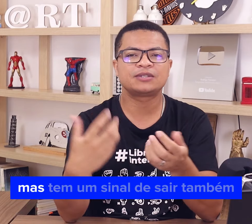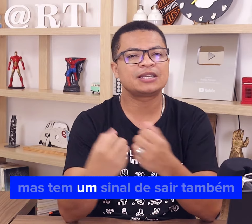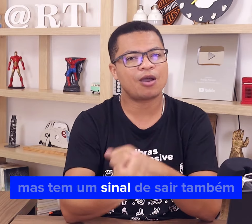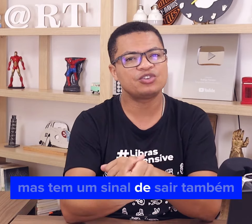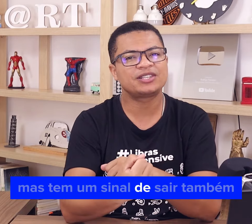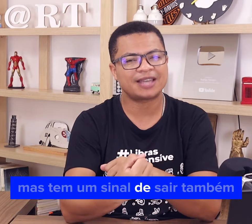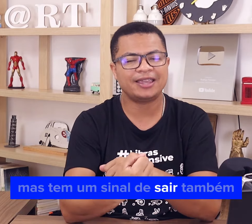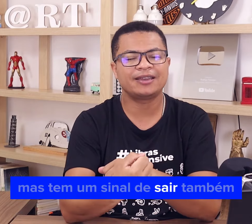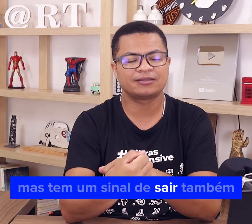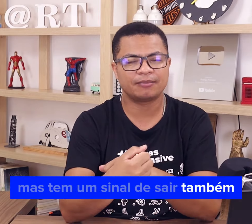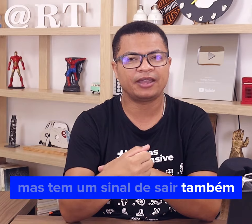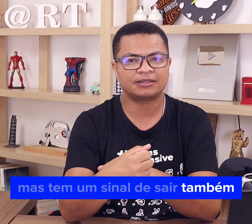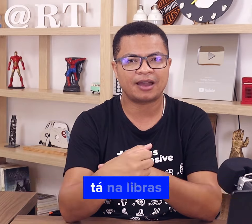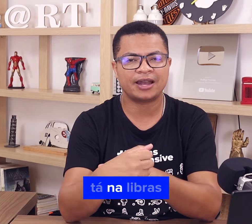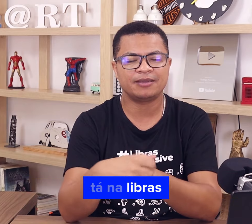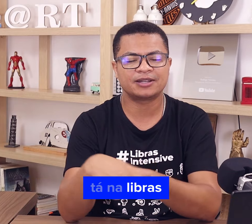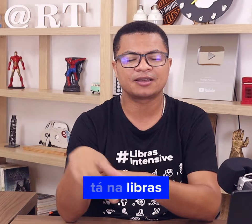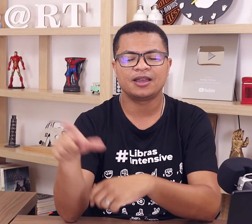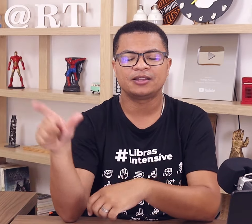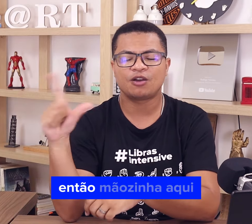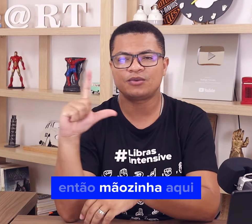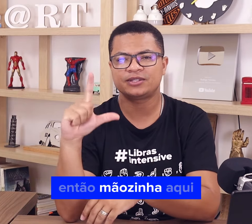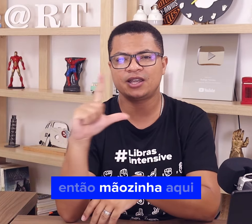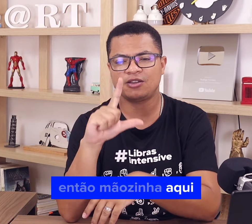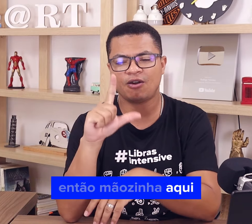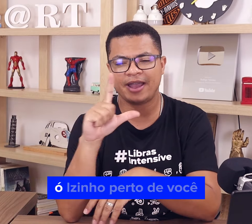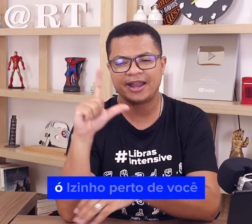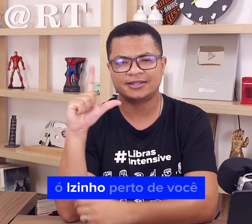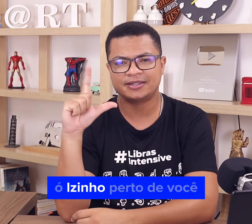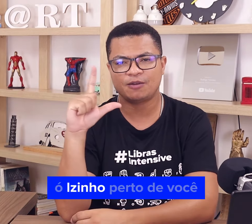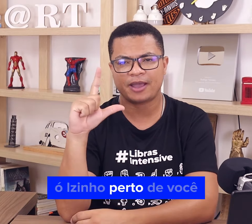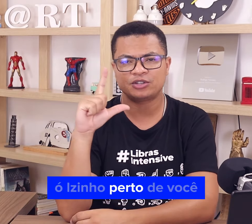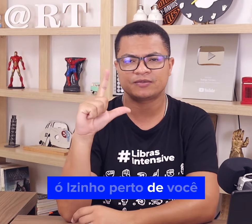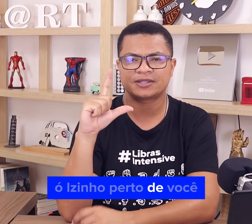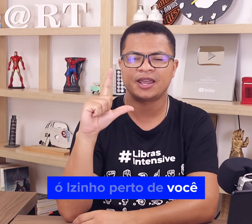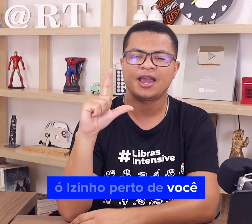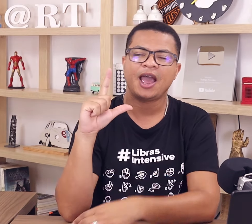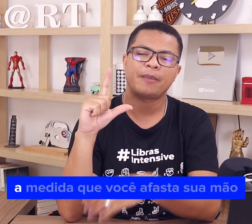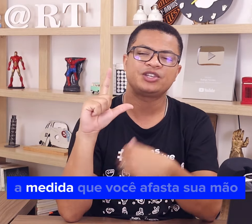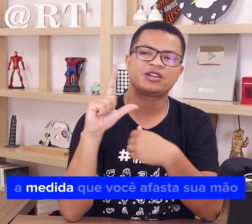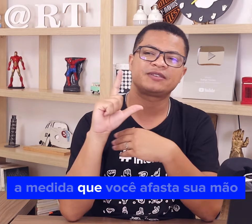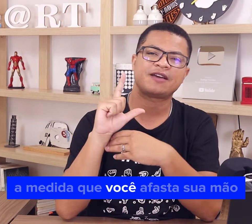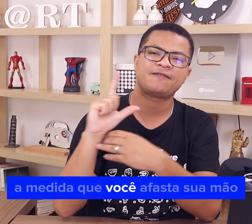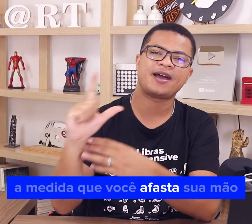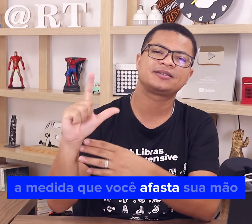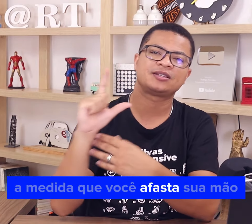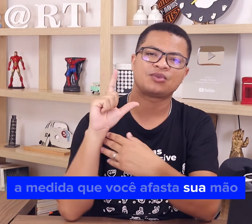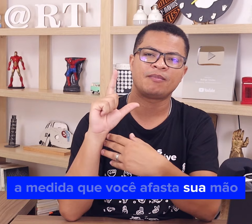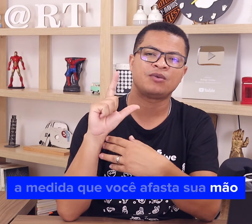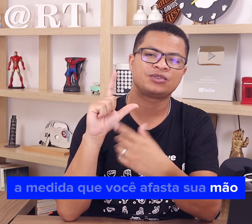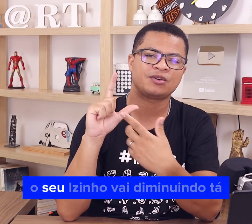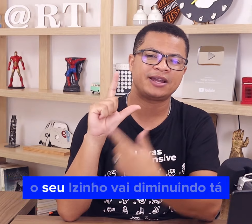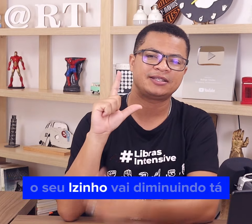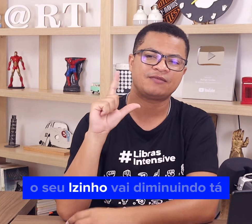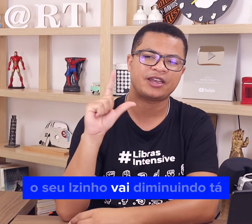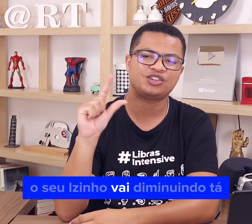um sinal de sair também, tá? Na Libras. Então, mãozinha aqui, Lzinho perto de você. À medida que você afasta a sua mão, o seu Lzinho vai ir